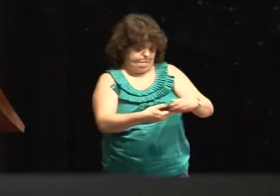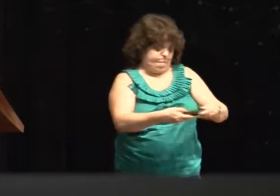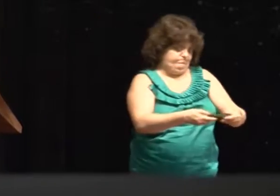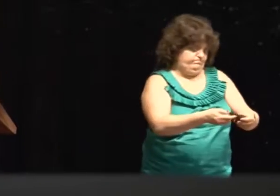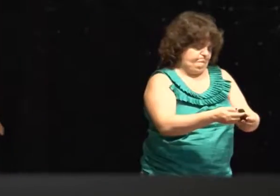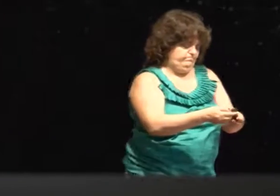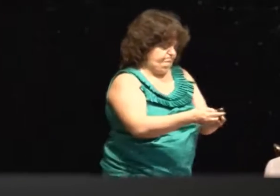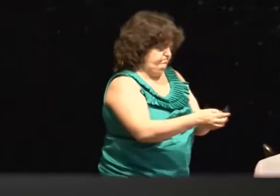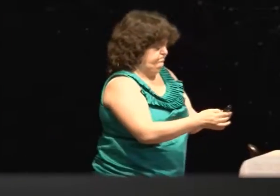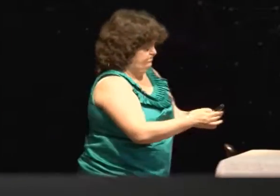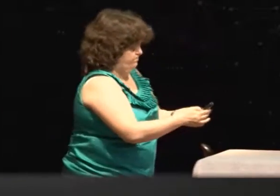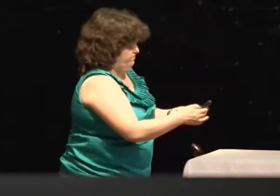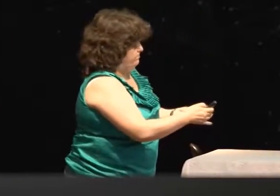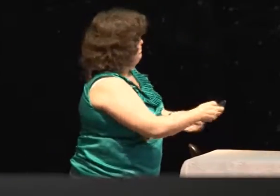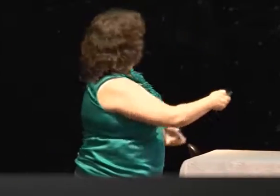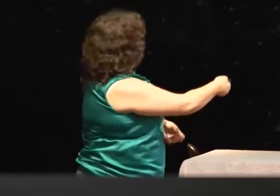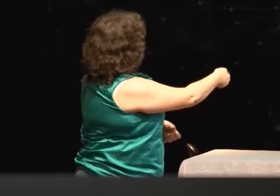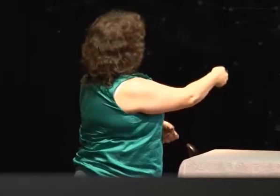O som está saindo.